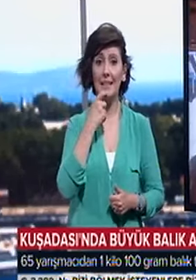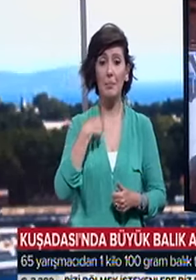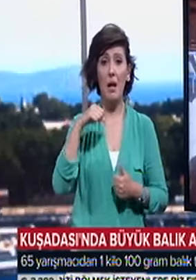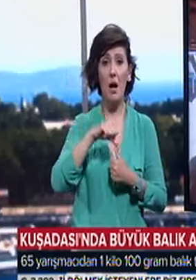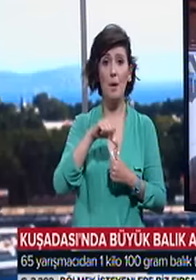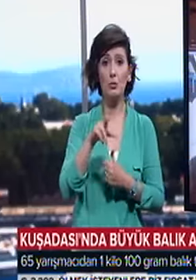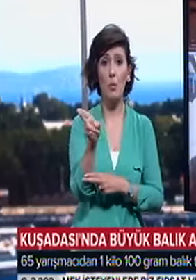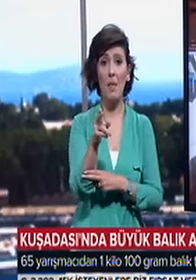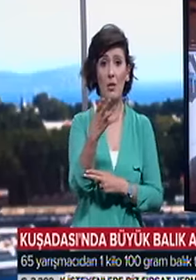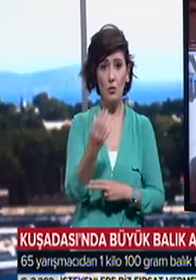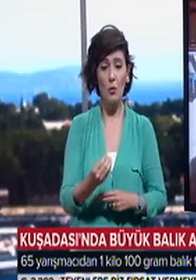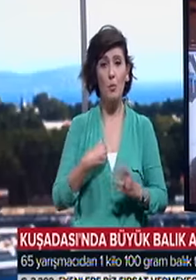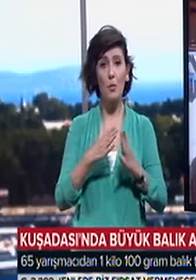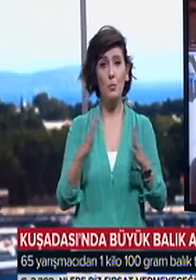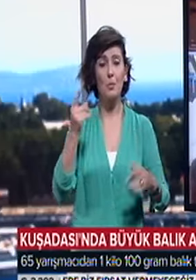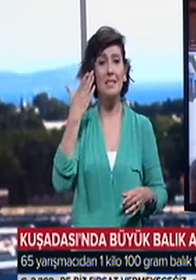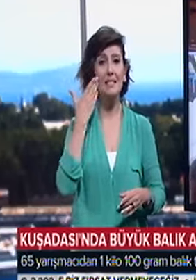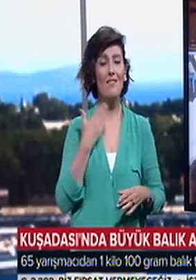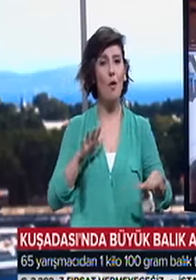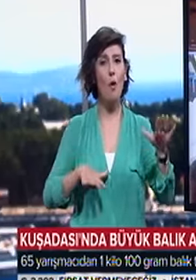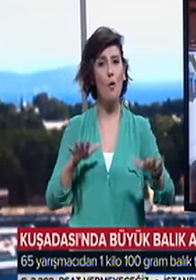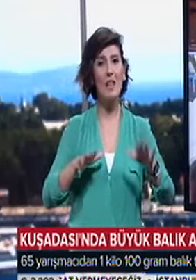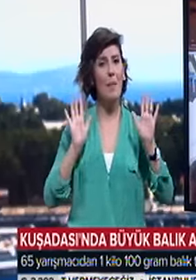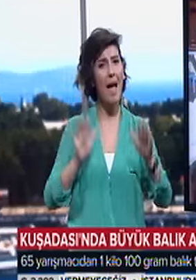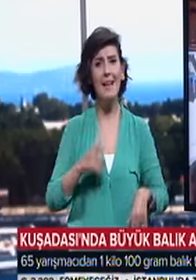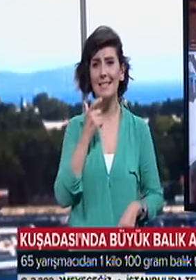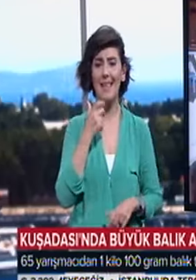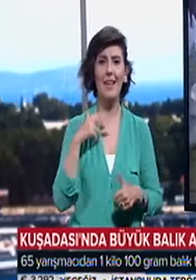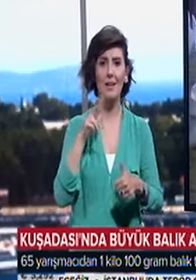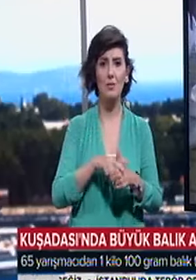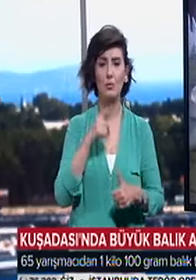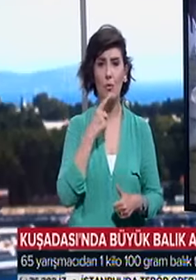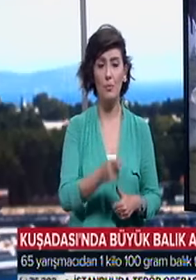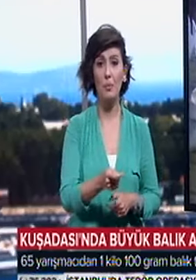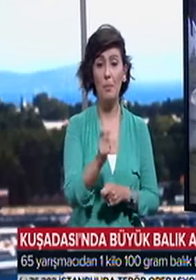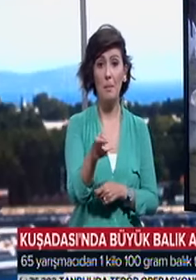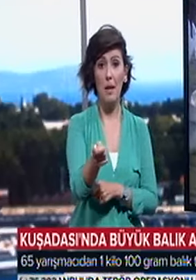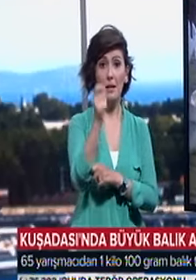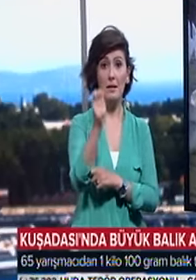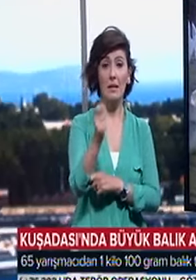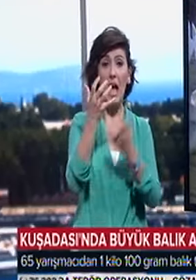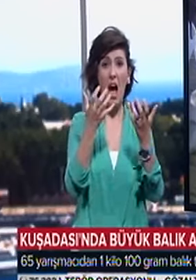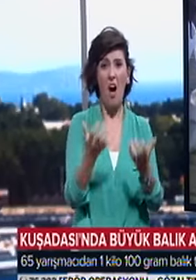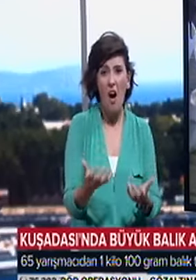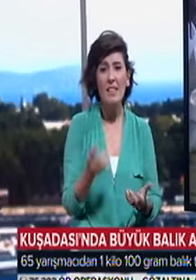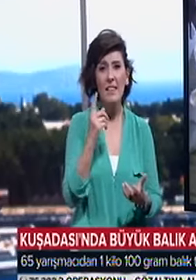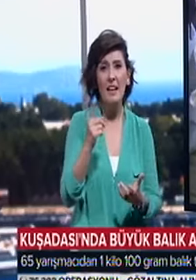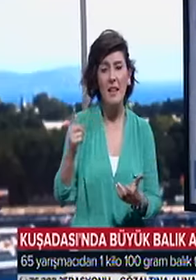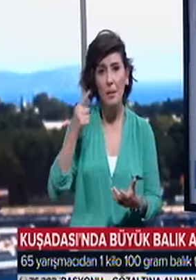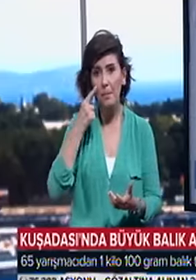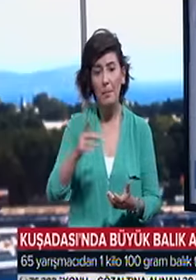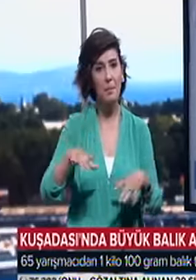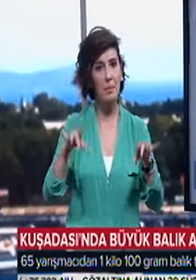amatör balıkçı olarak büyük bir zevkle ortalama her sene katılıyorum. Tutulan balıkların ağırlıkları tek tek